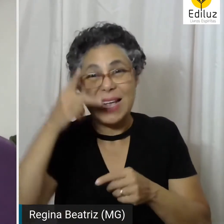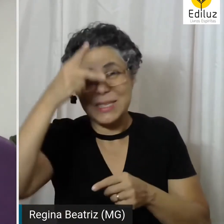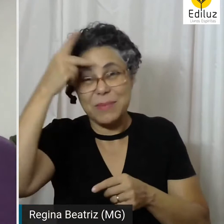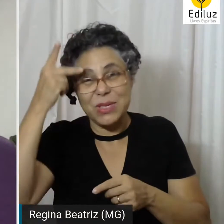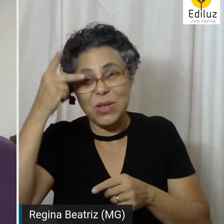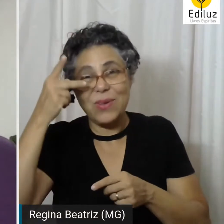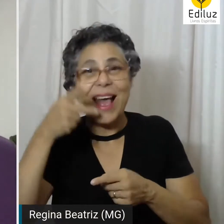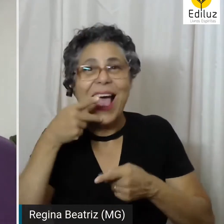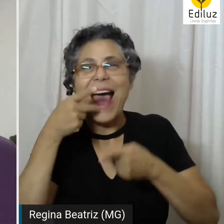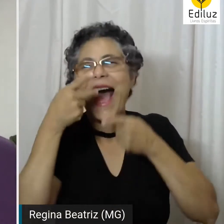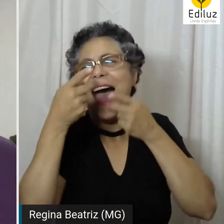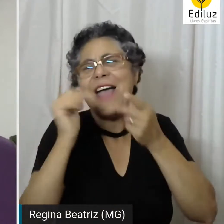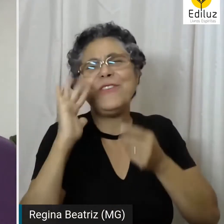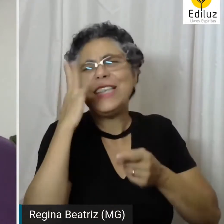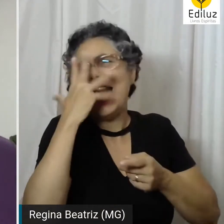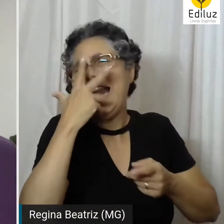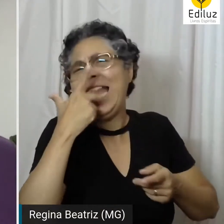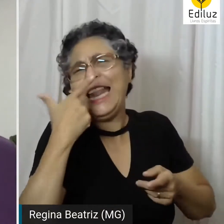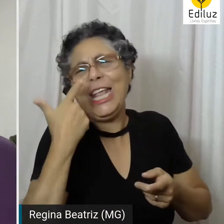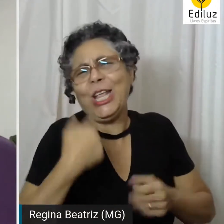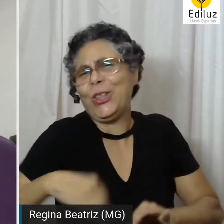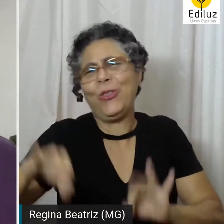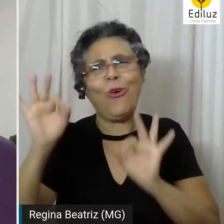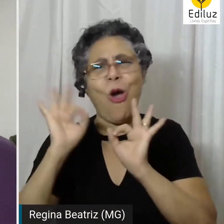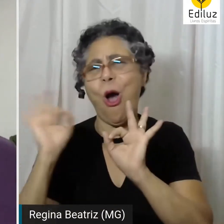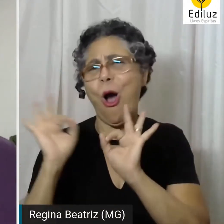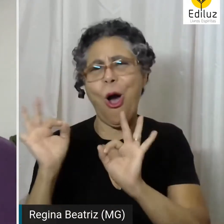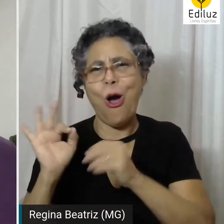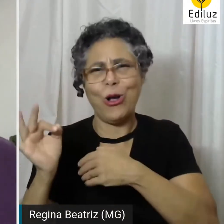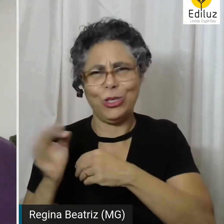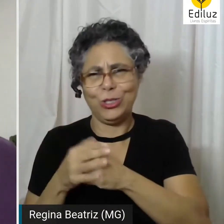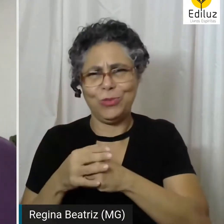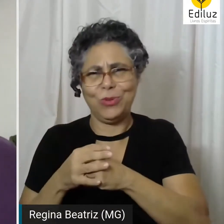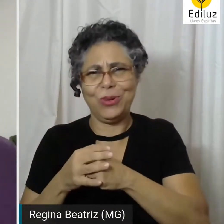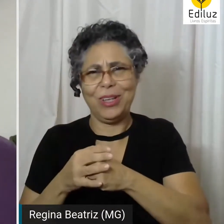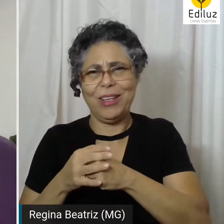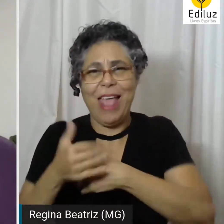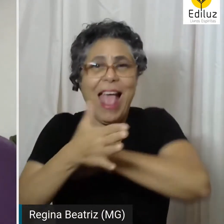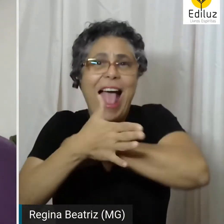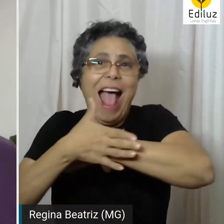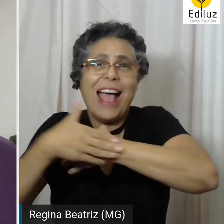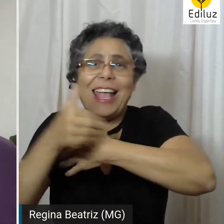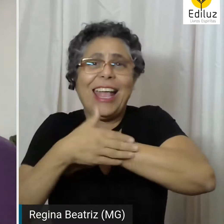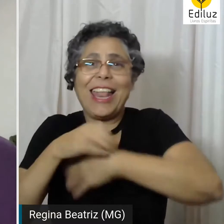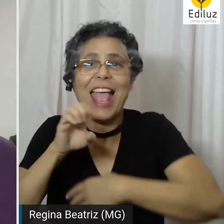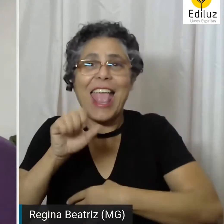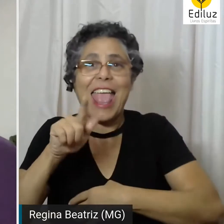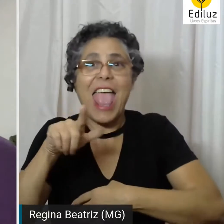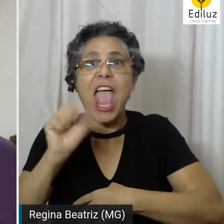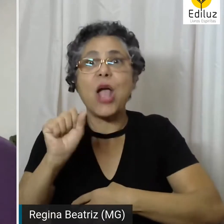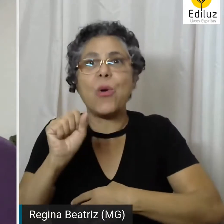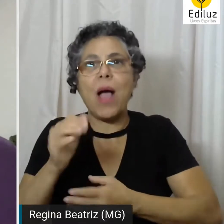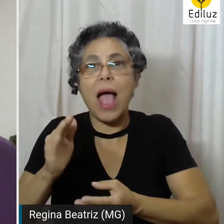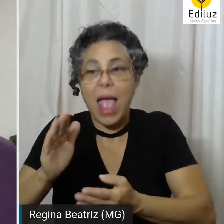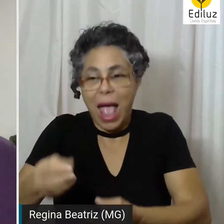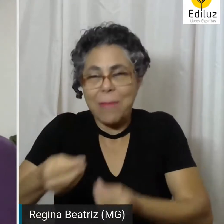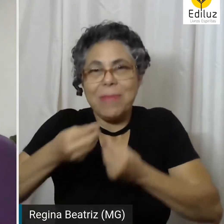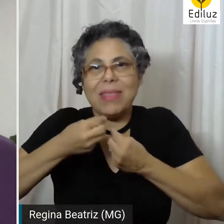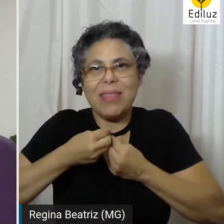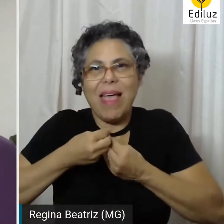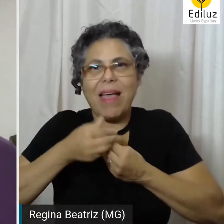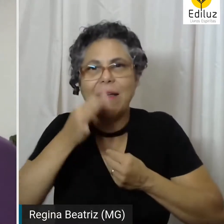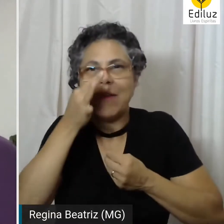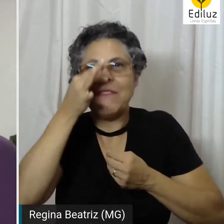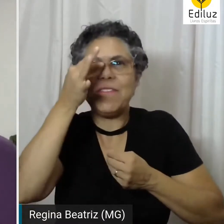pare para a massagem do ego, porquanto alimenta a vaidade.